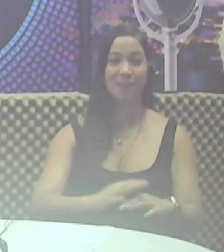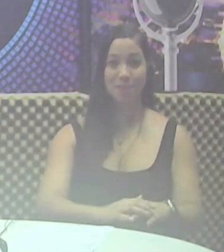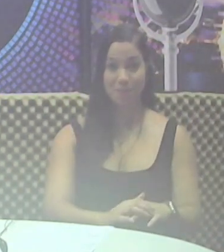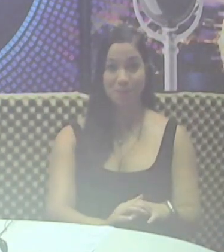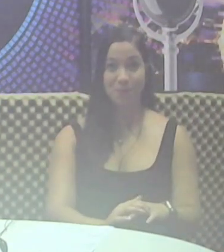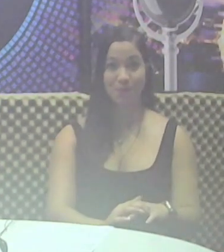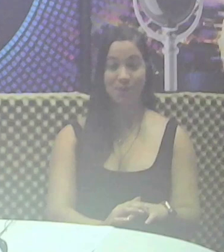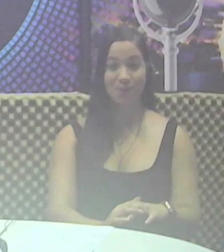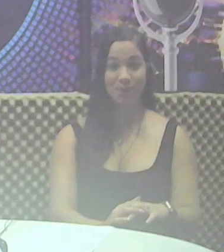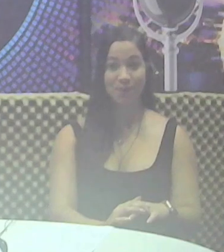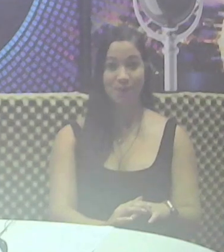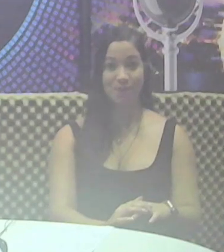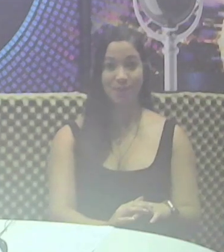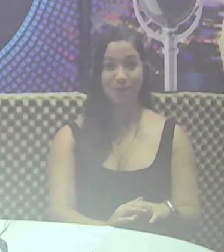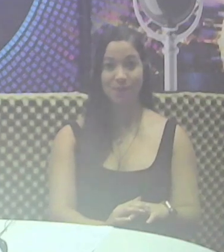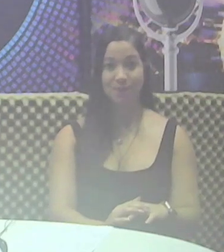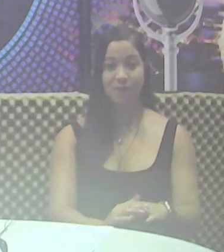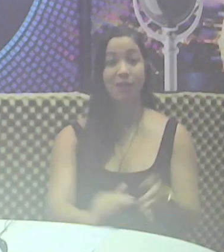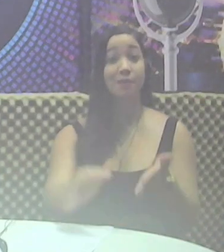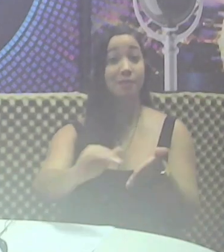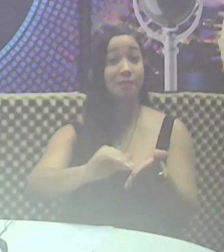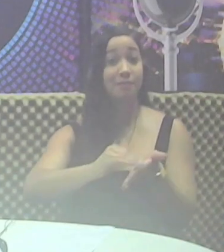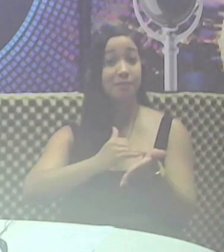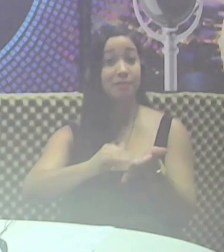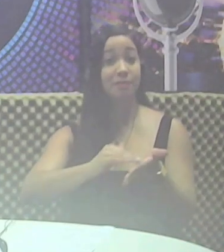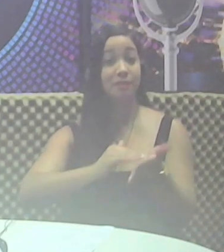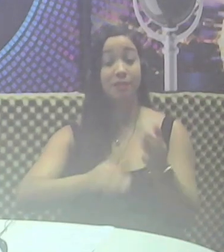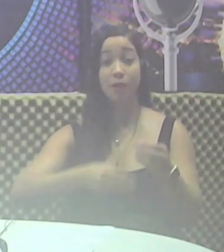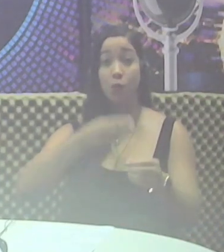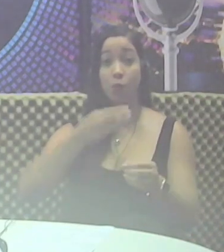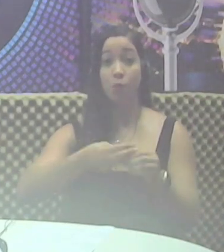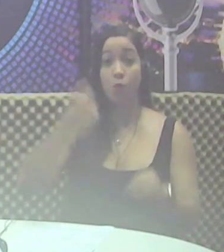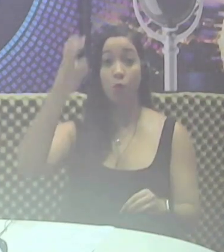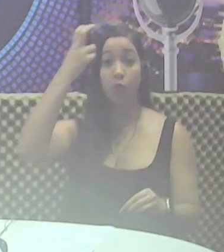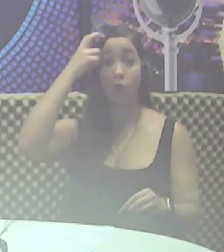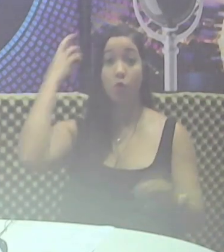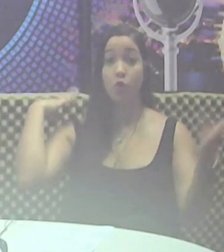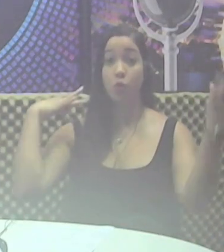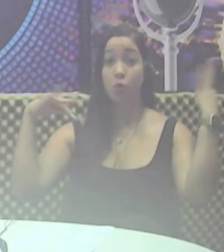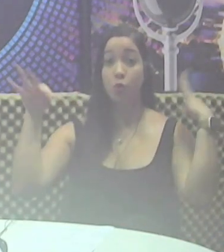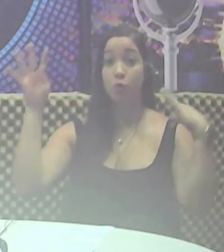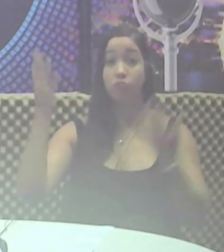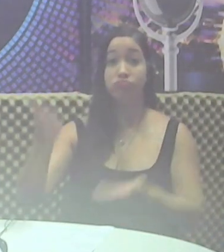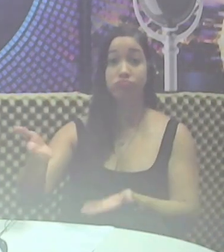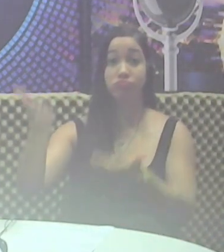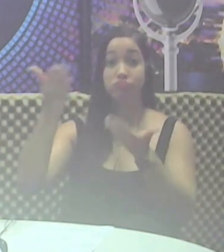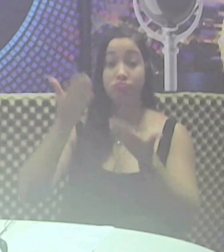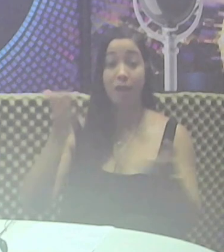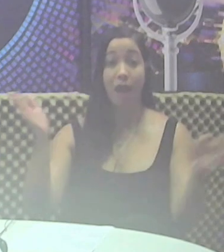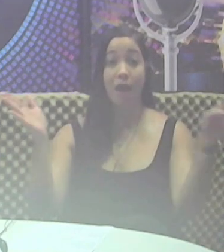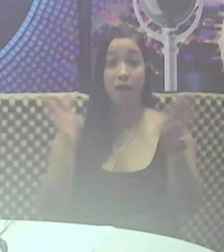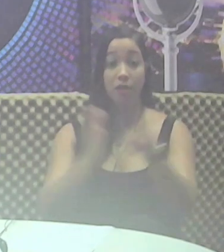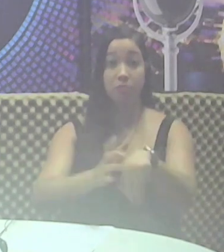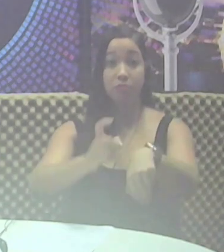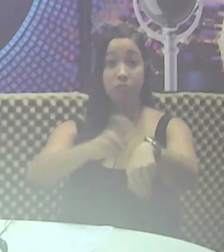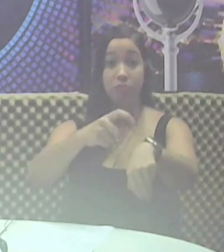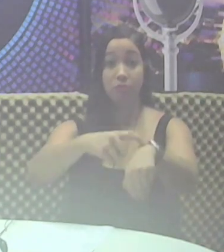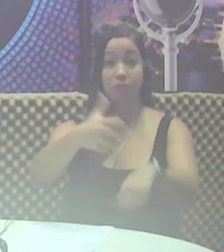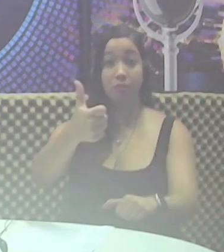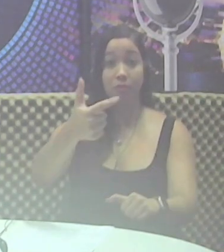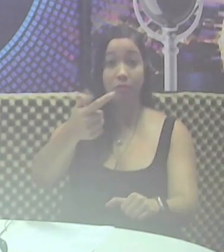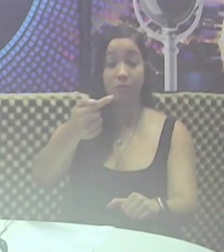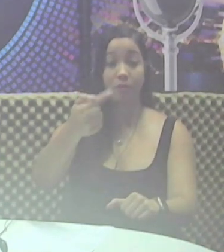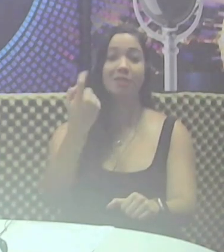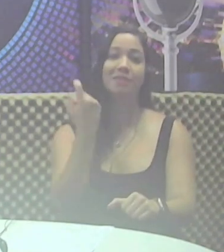notícias. A Secretaria Municipal de Cultura e Turismo recebe, até às 5 horas desta sexta-feira, dia